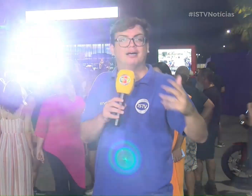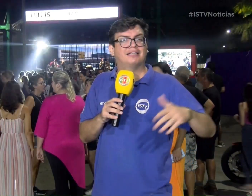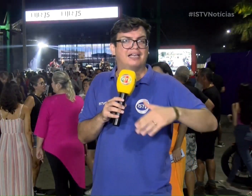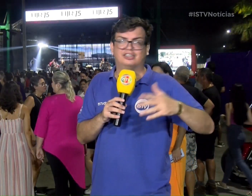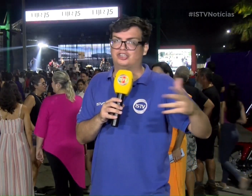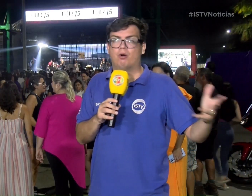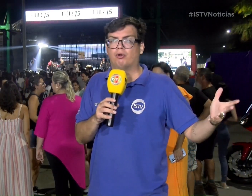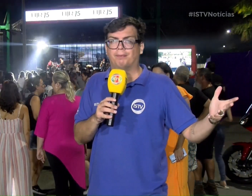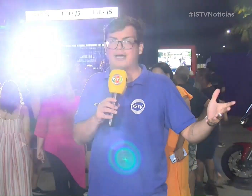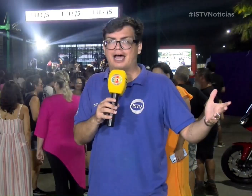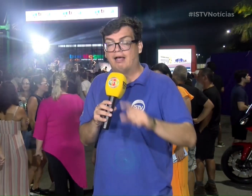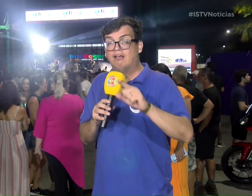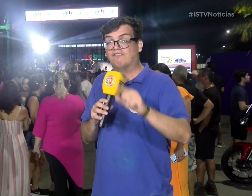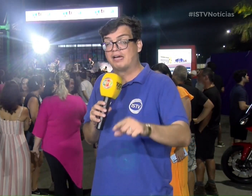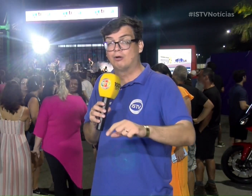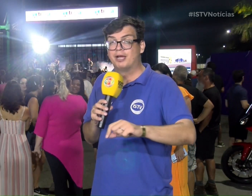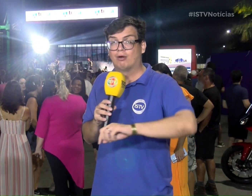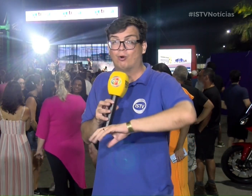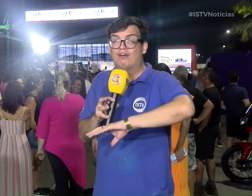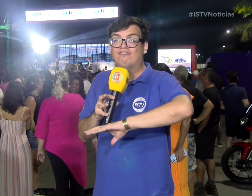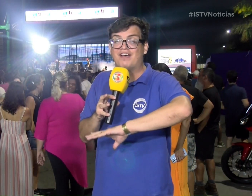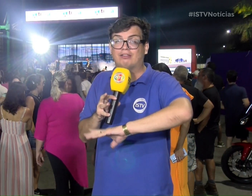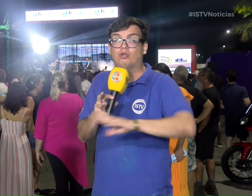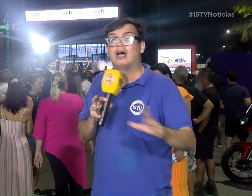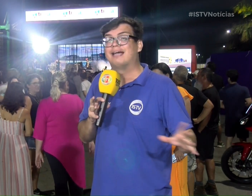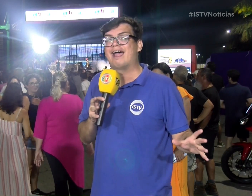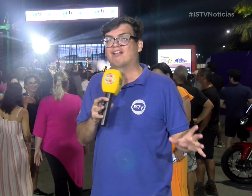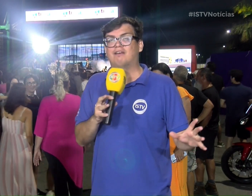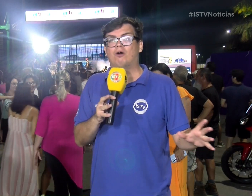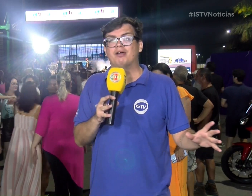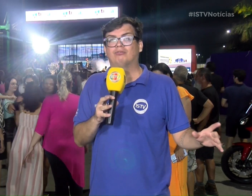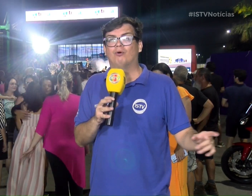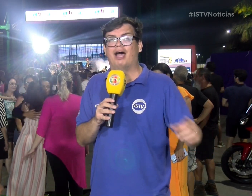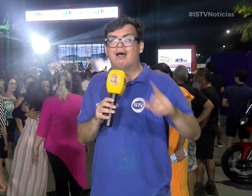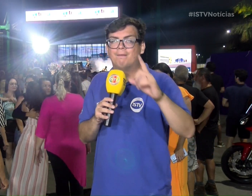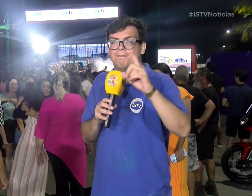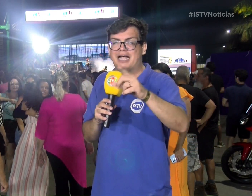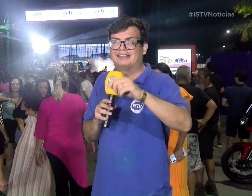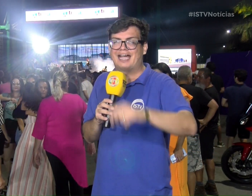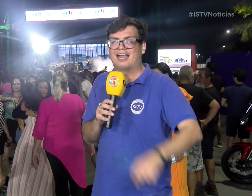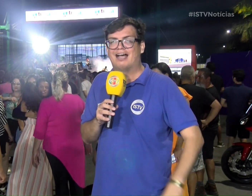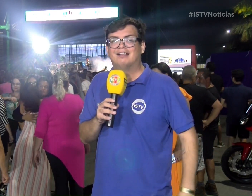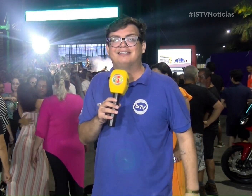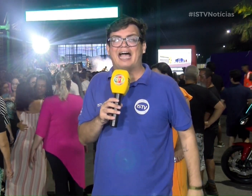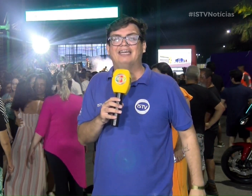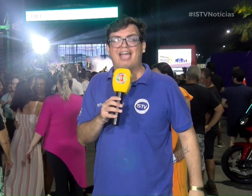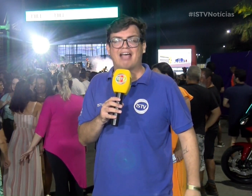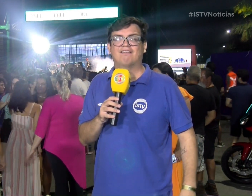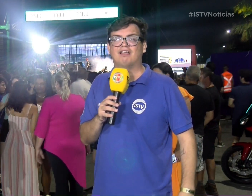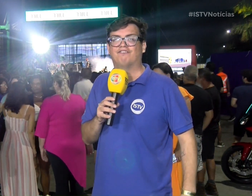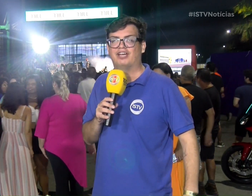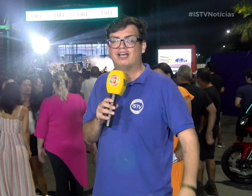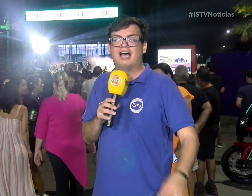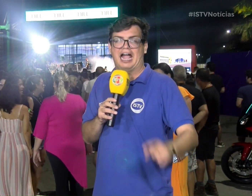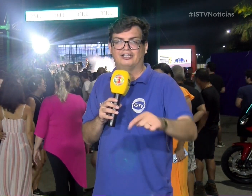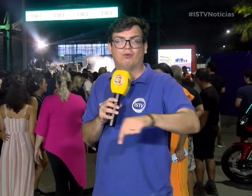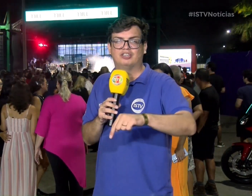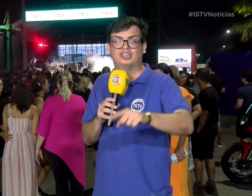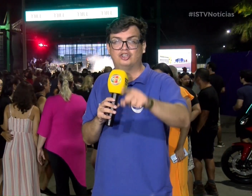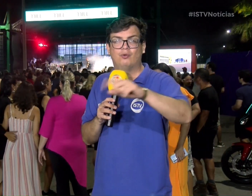banda Legião Urbana. Vem comigo ver toda essa cobertura na tela da Yes TV, aqui com a gente no